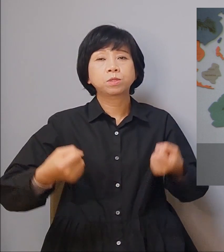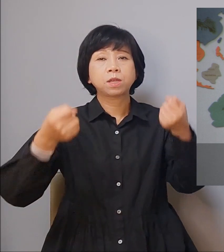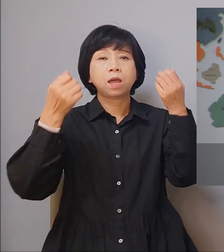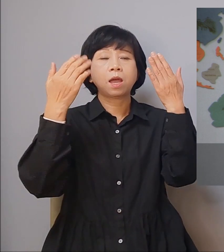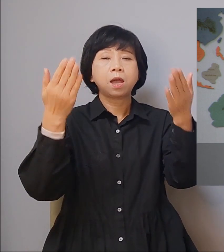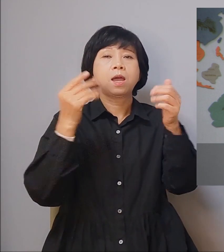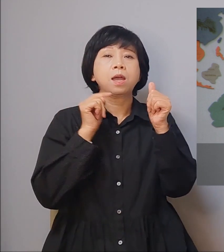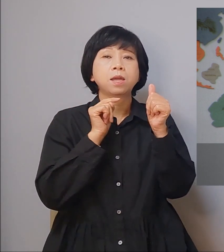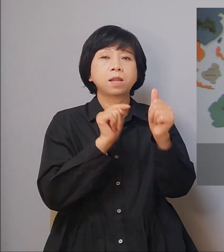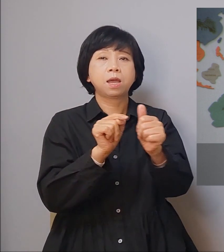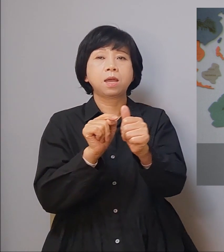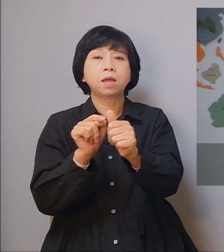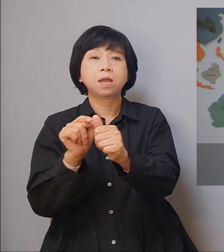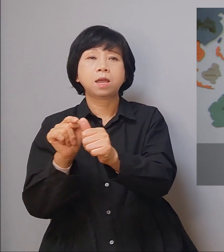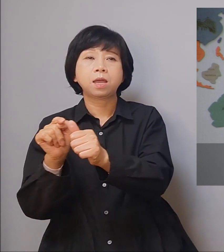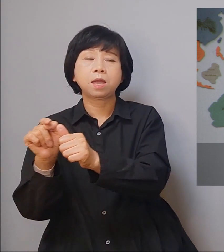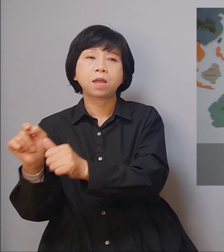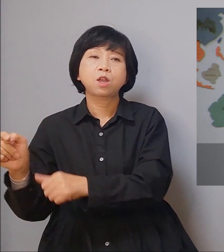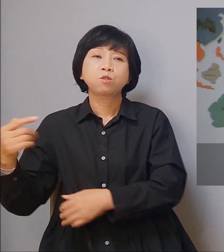봉사하라.